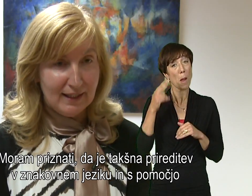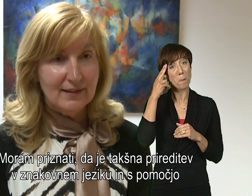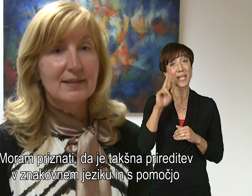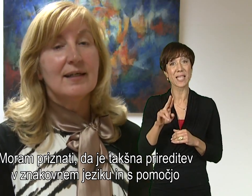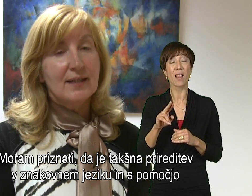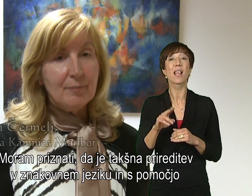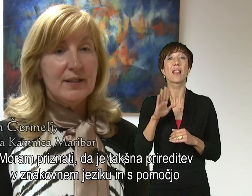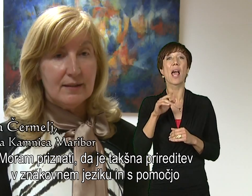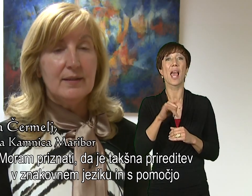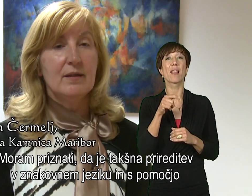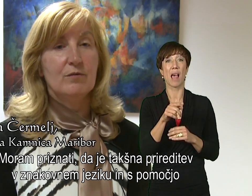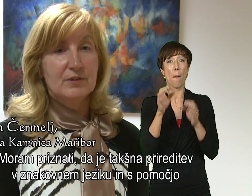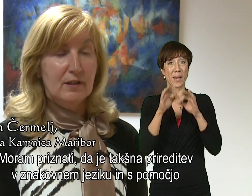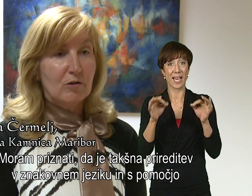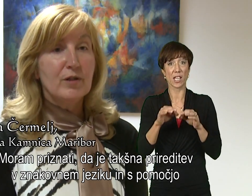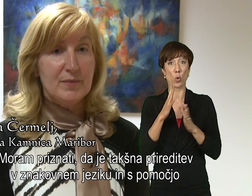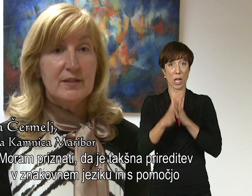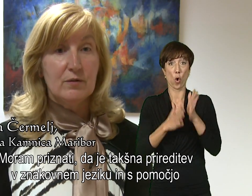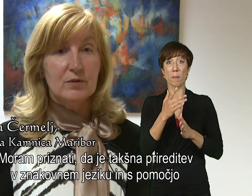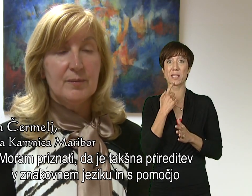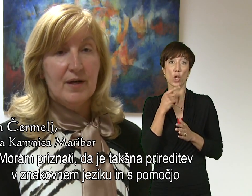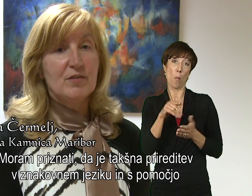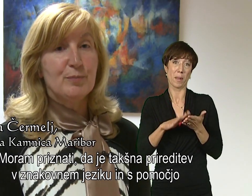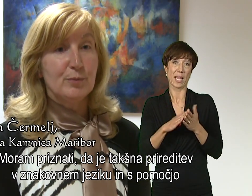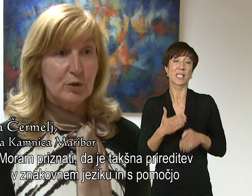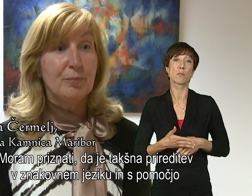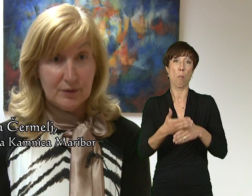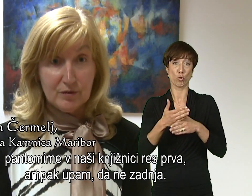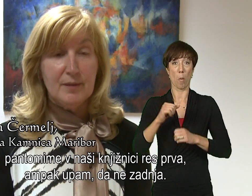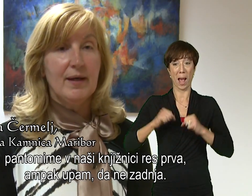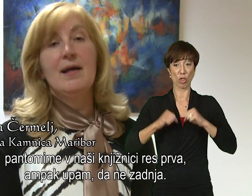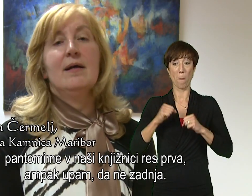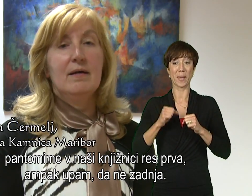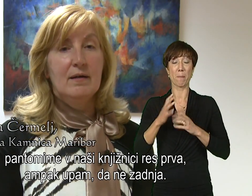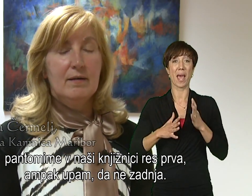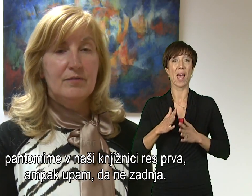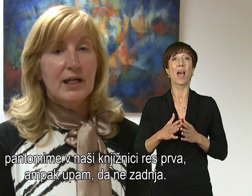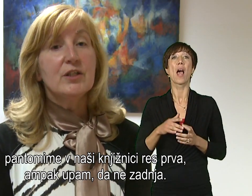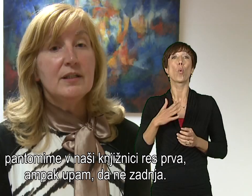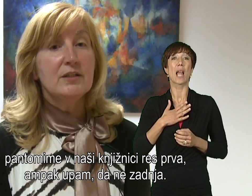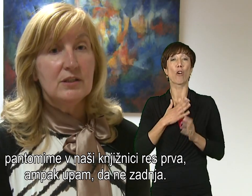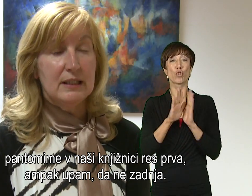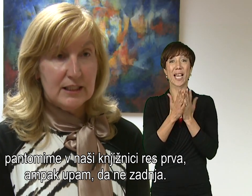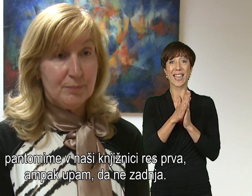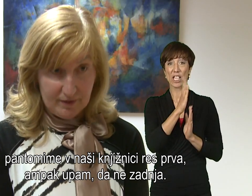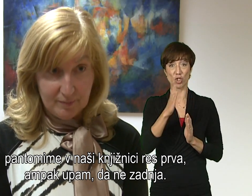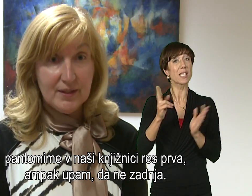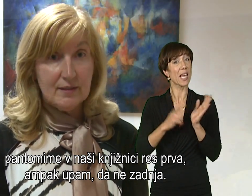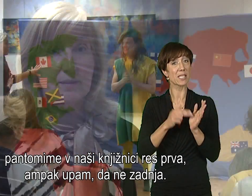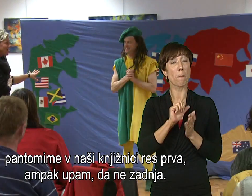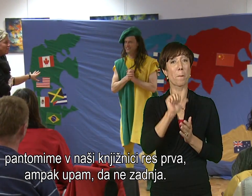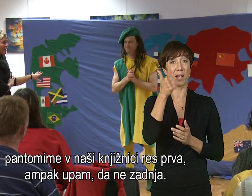Moram priznati, da je ta prireditev v znakovnem jeziku, to se pravi s pomočjo pantonime, v naši knjižnici res